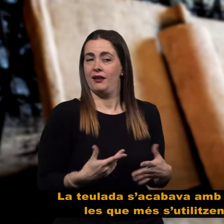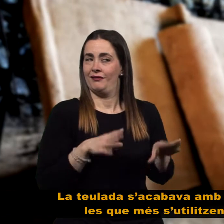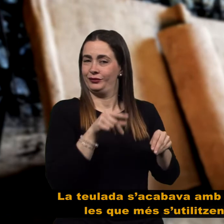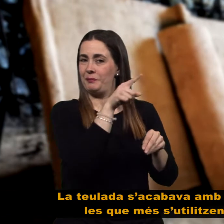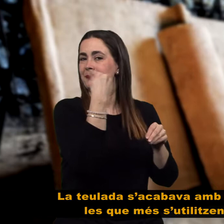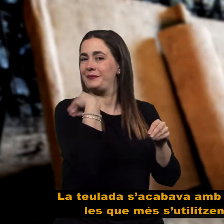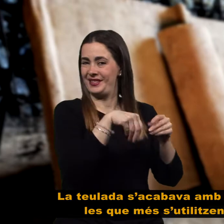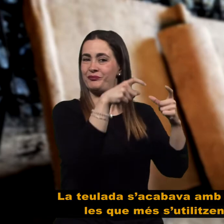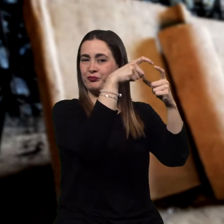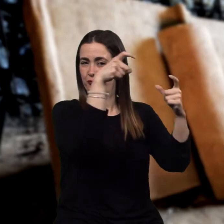imbracs.